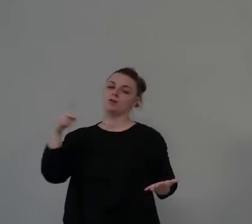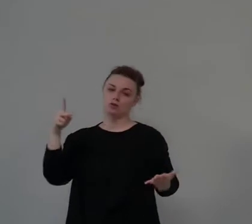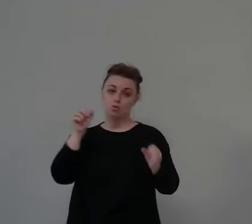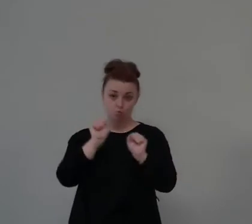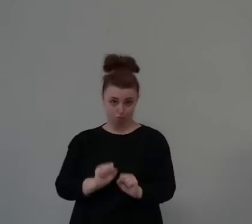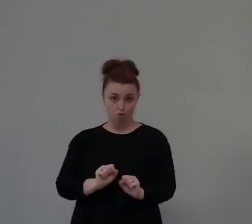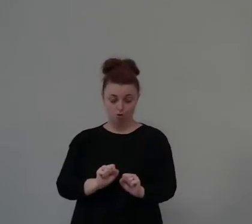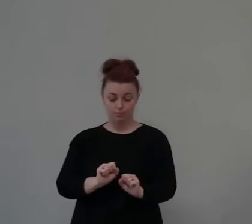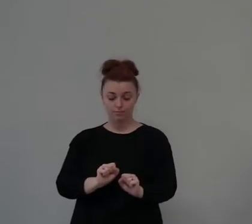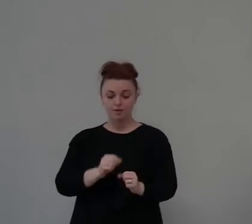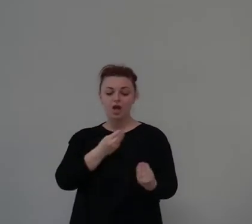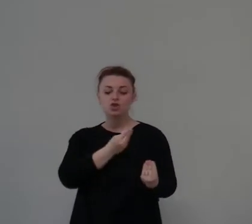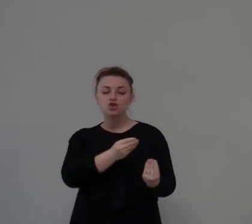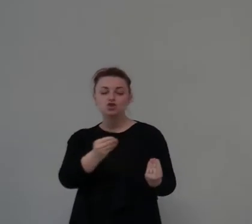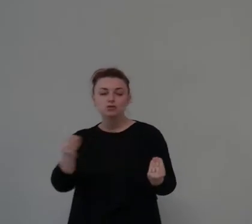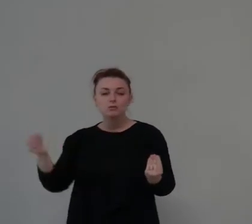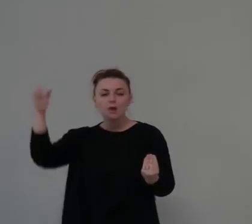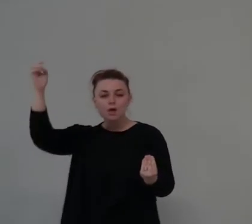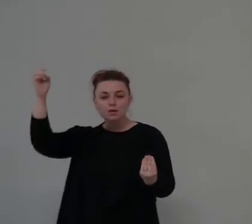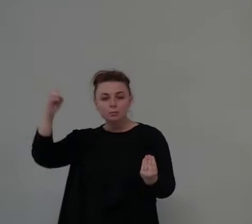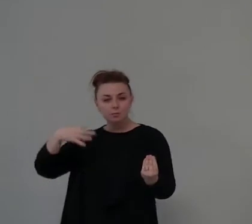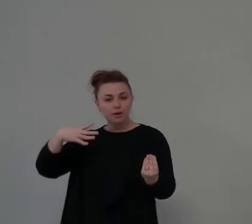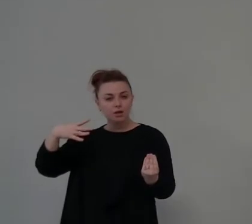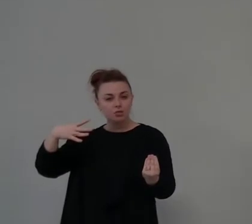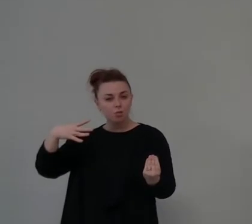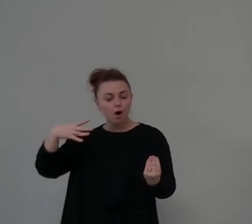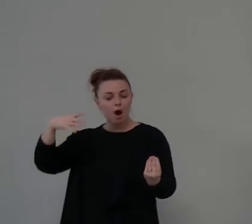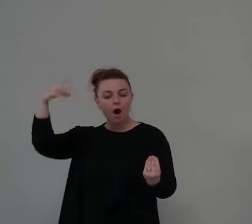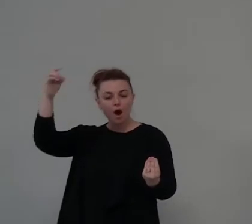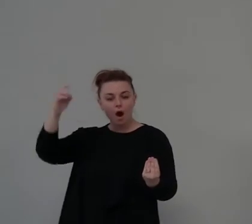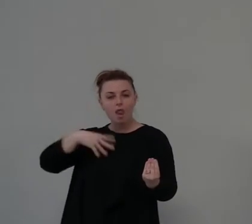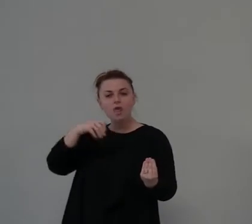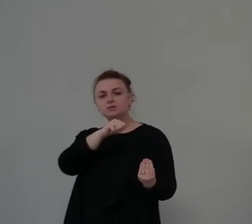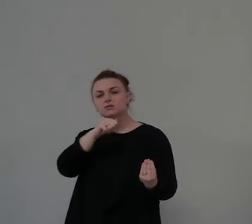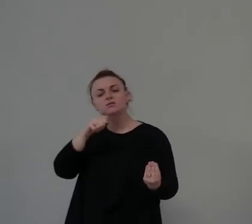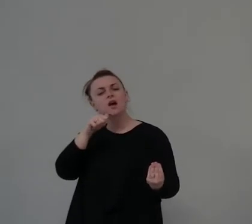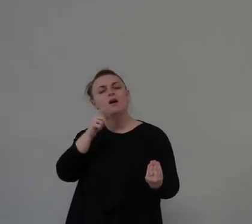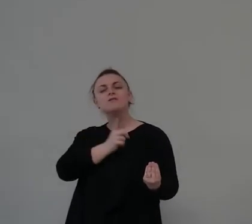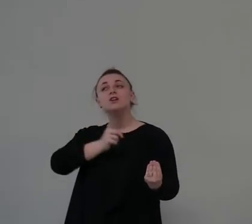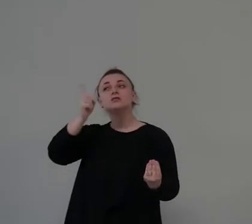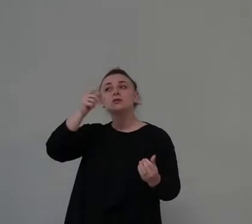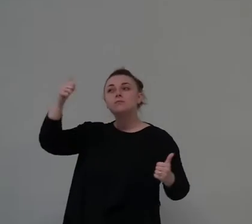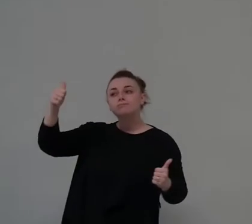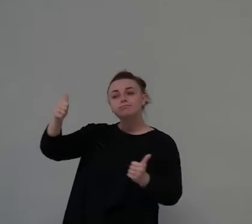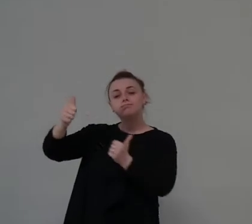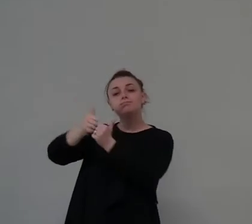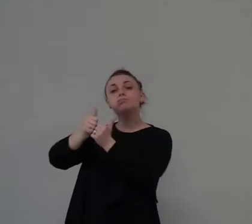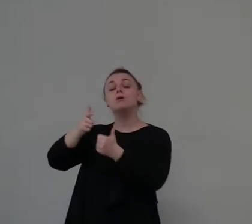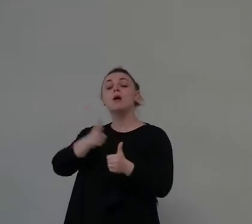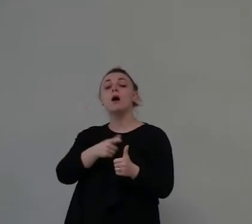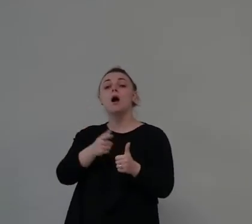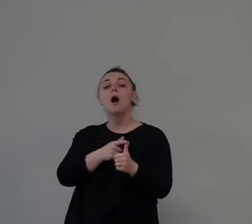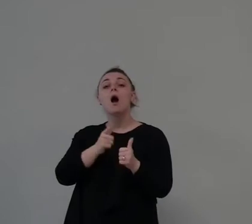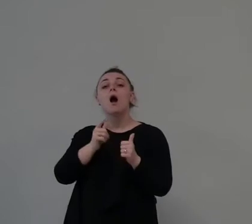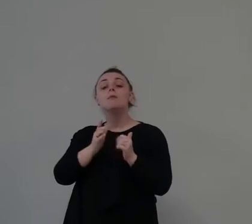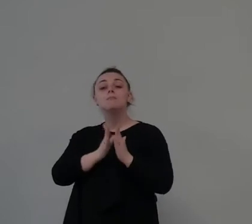spirituali, di quelle discipline che ci portano ad arrivare più vicini al Signore: la preghiera, il digiuno,